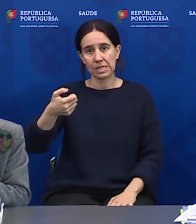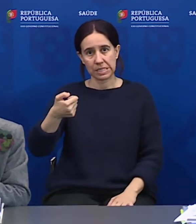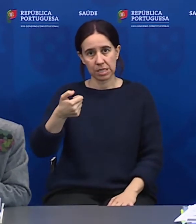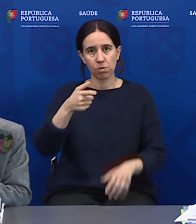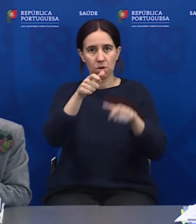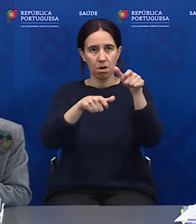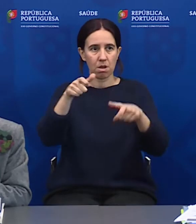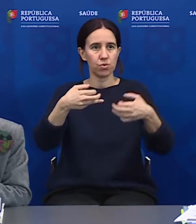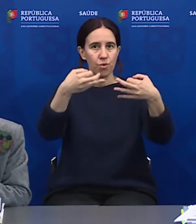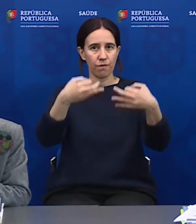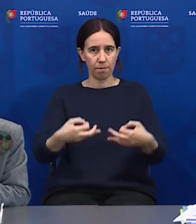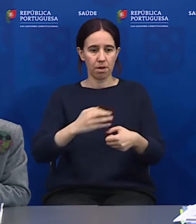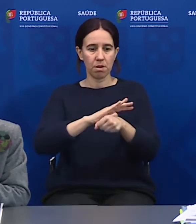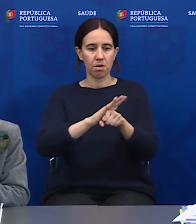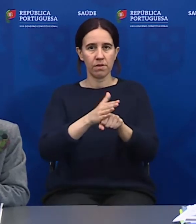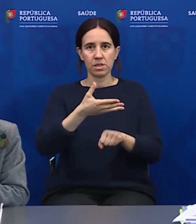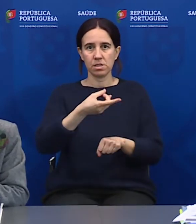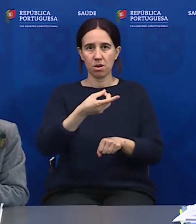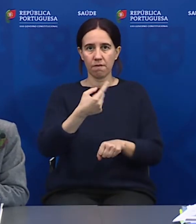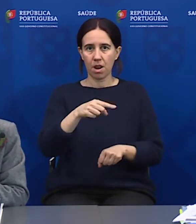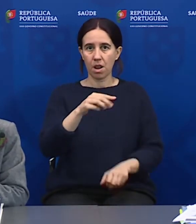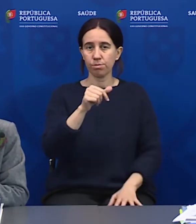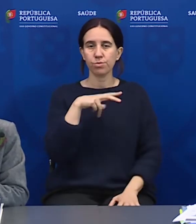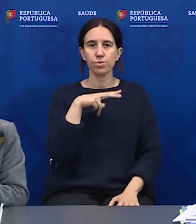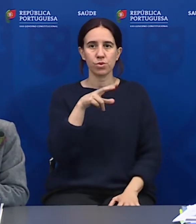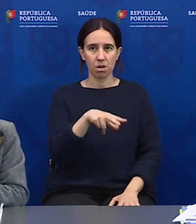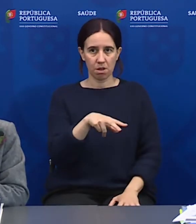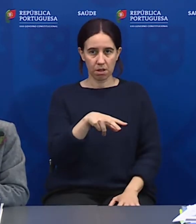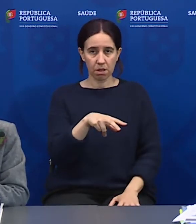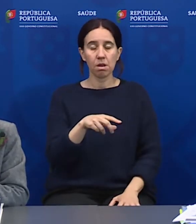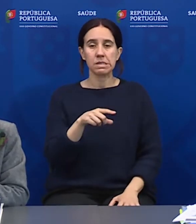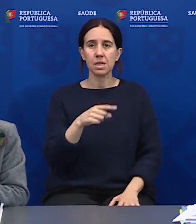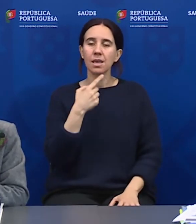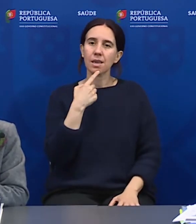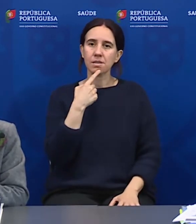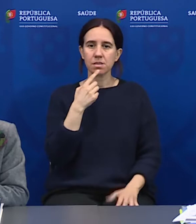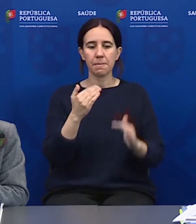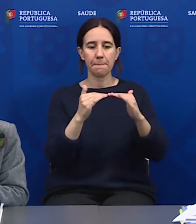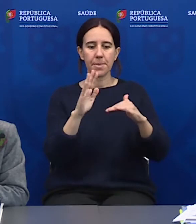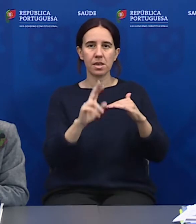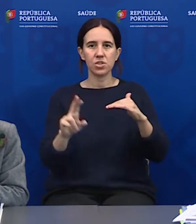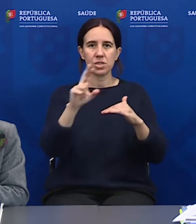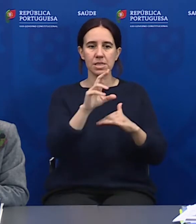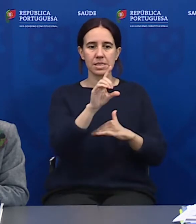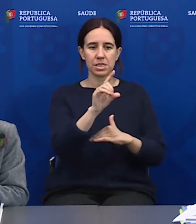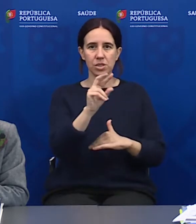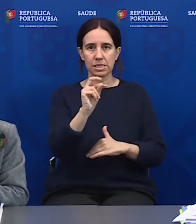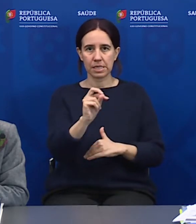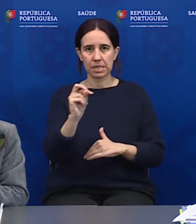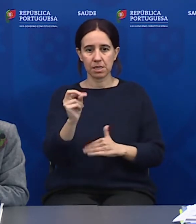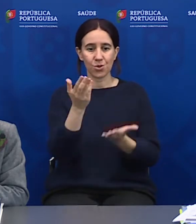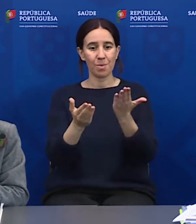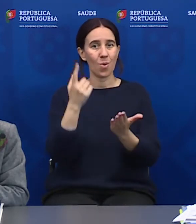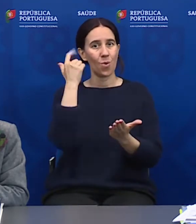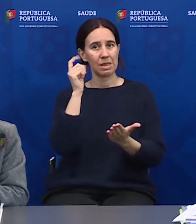2.995 casos confirmados de Covid-19 em Portugal, o que representa mais 633 que no dia de